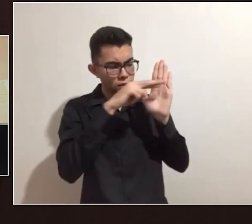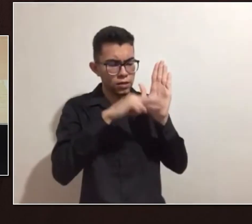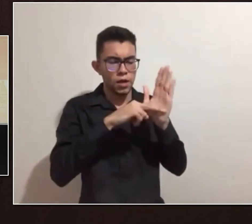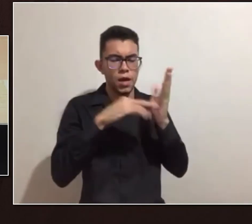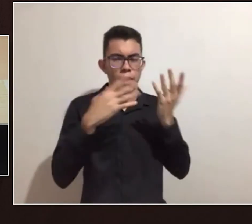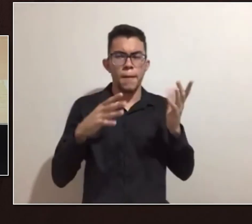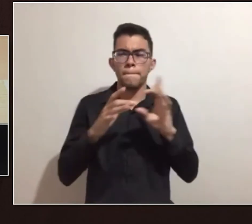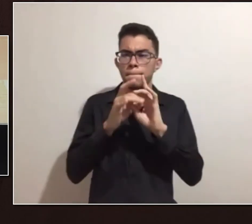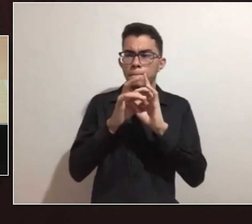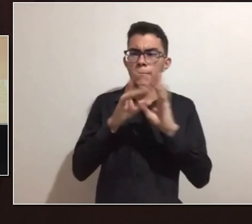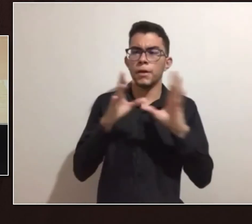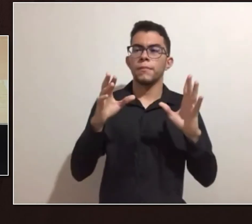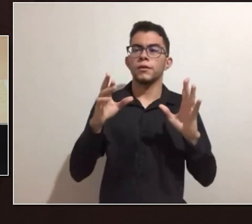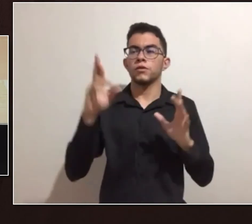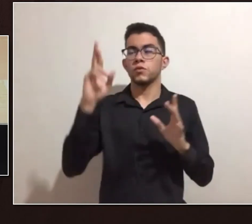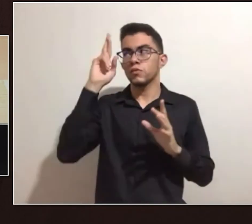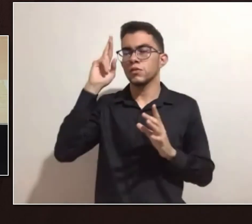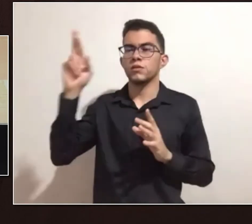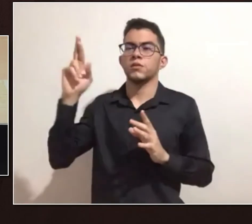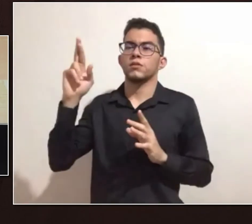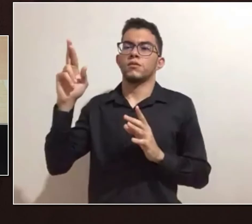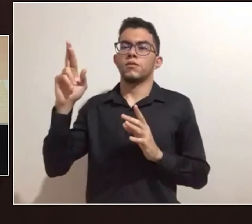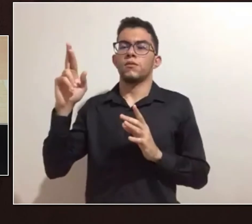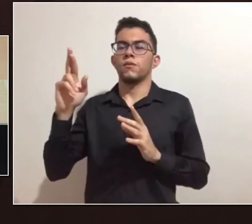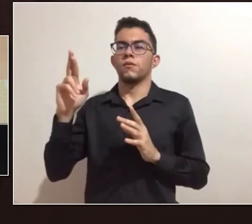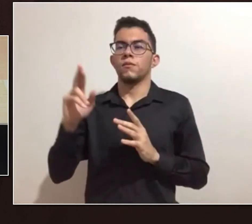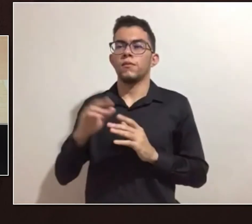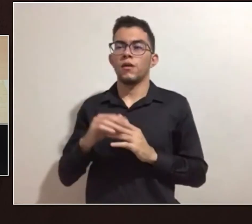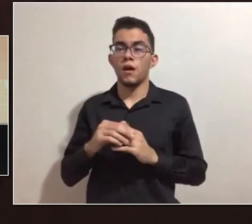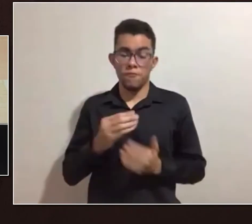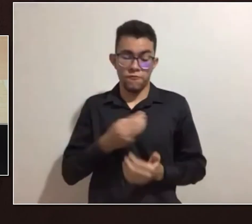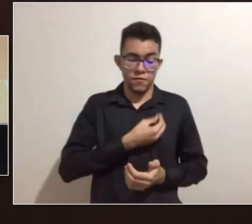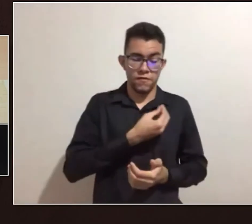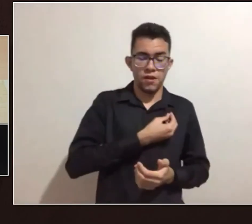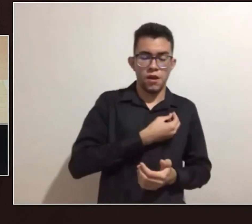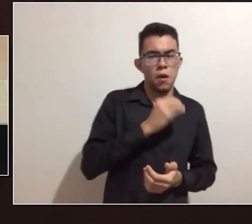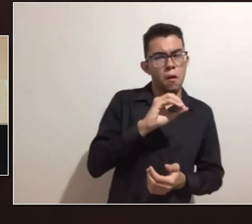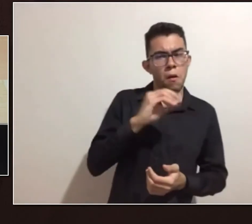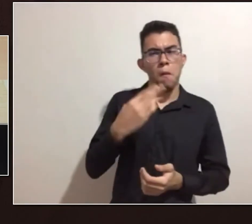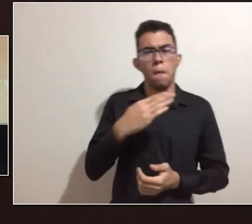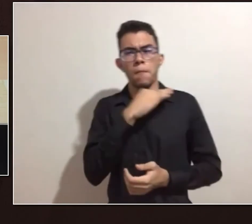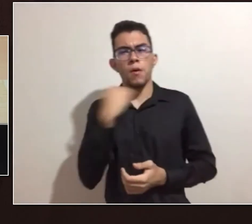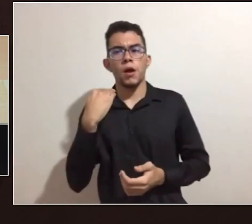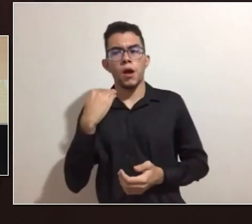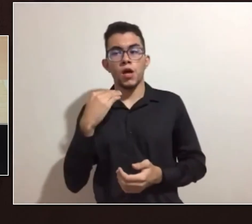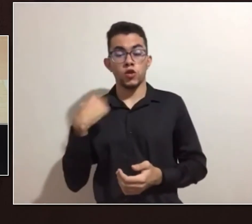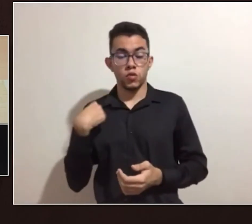para o Senhor. Não é isso? Então, quer pois vivamos ou morramos, somos do Senhor.